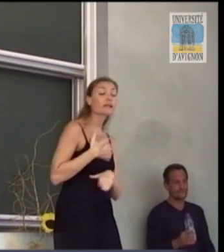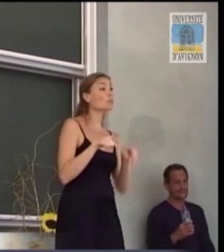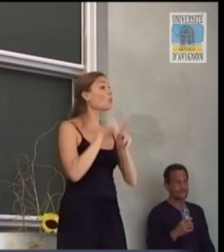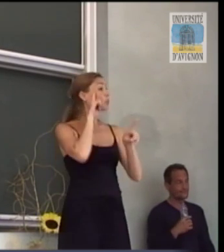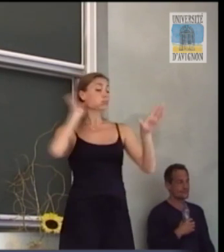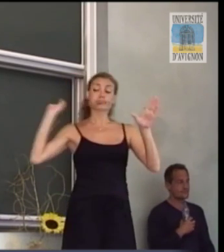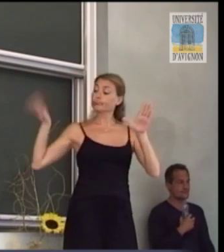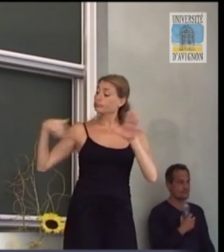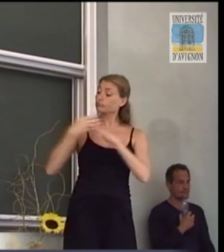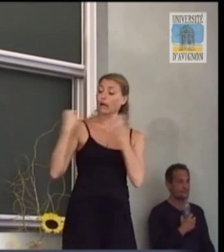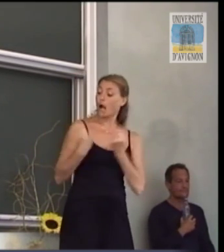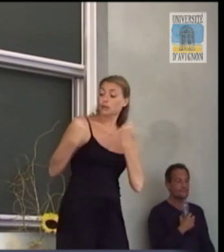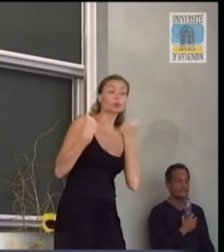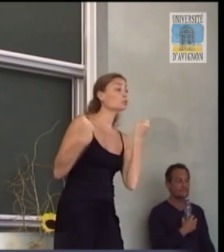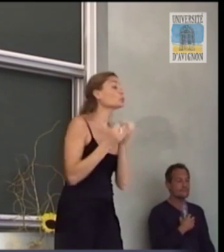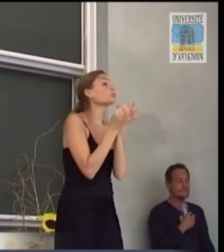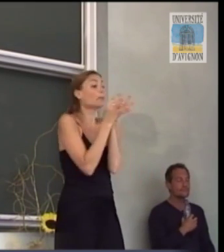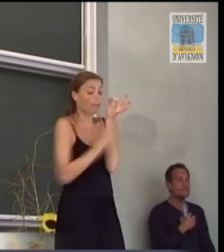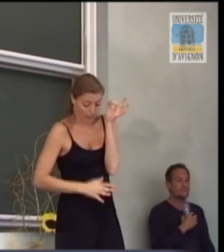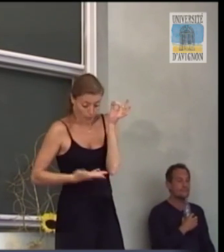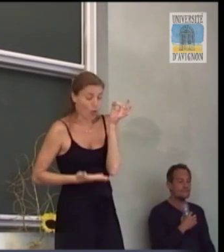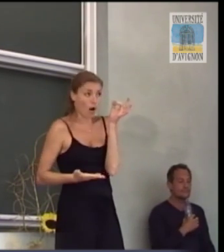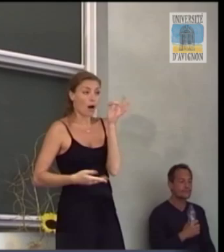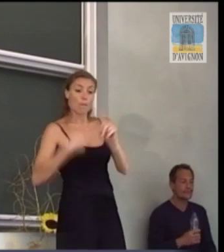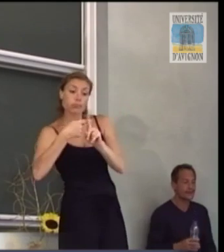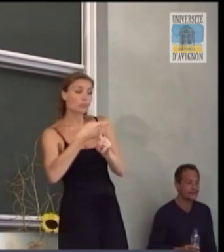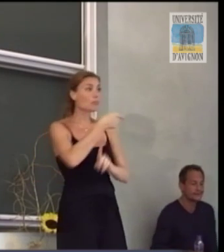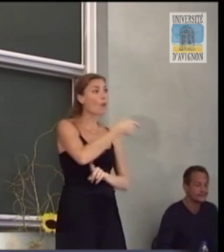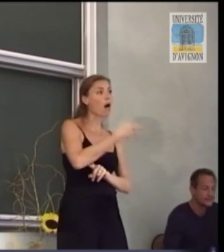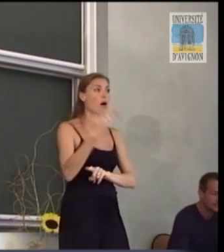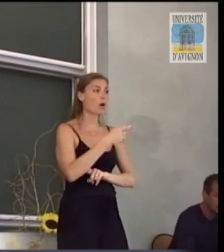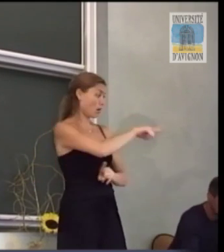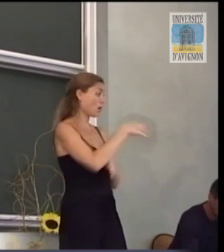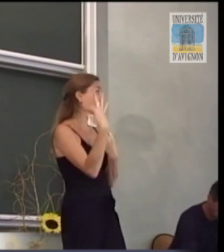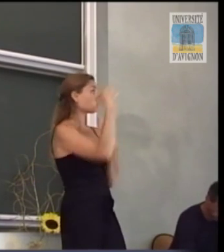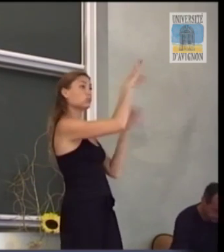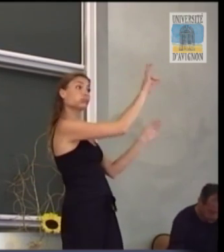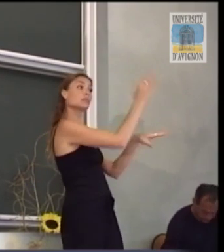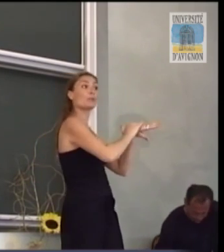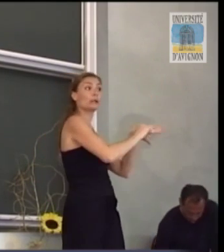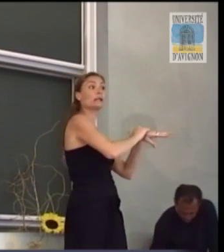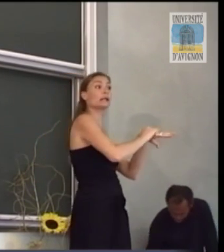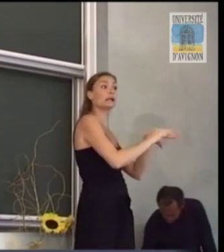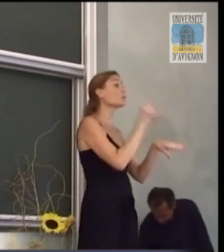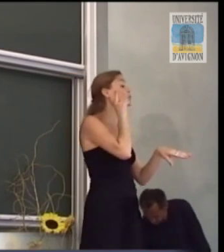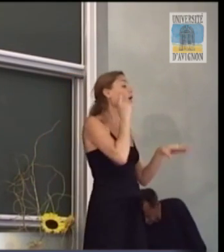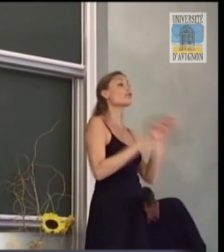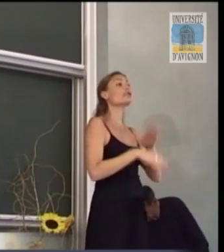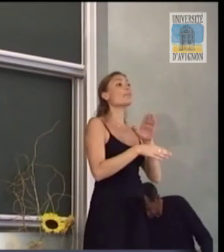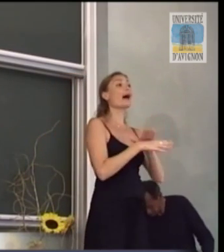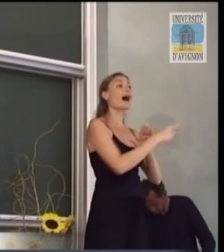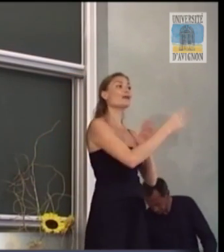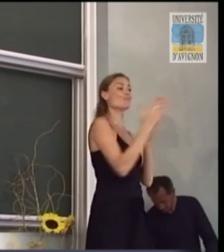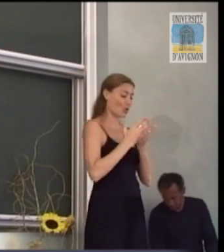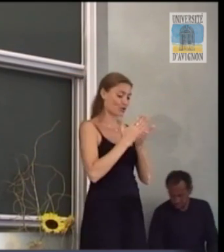actions, c'est voir ce qui a fonctionné, ce qui n'a pas fonctionné, parce qu'on est souvent soutenu pour des projets, mais personne ne s'intéresse à